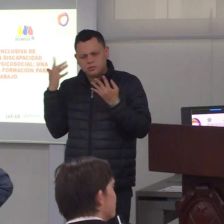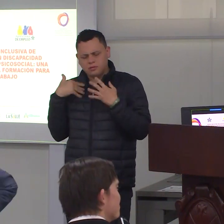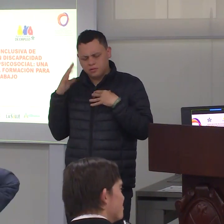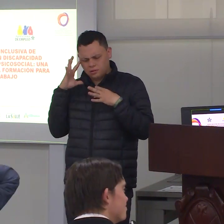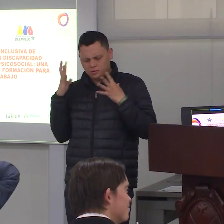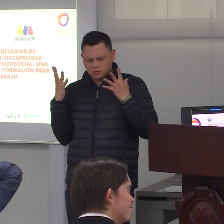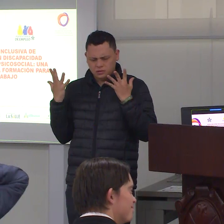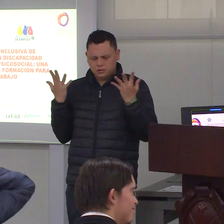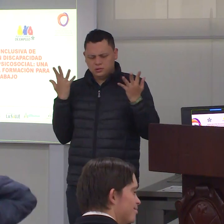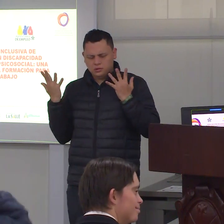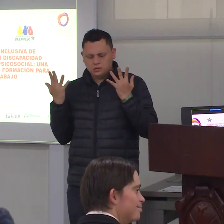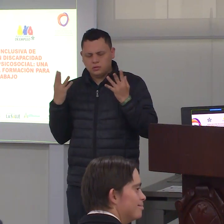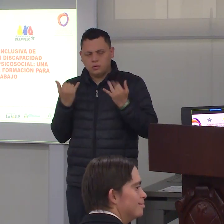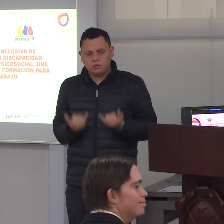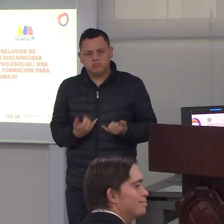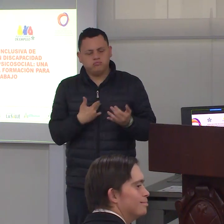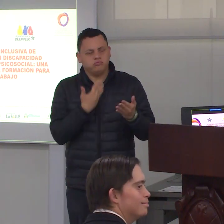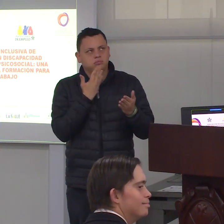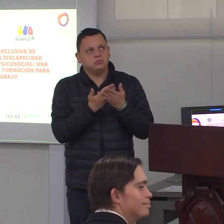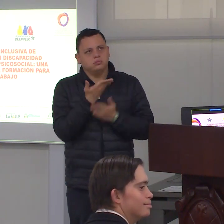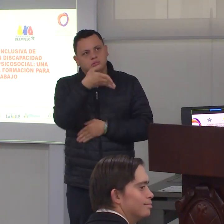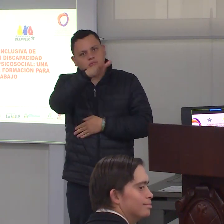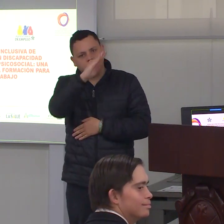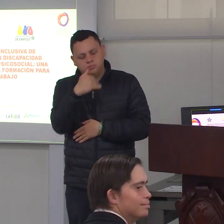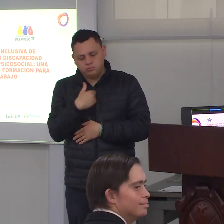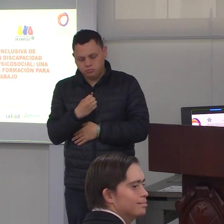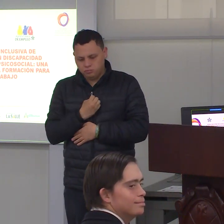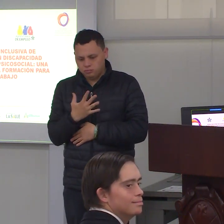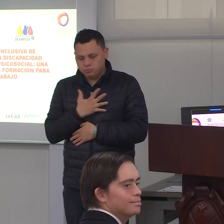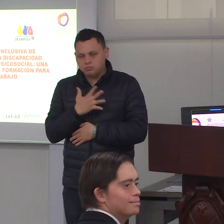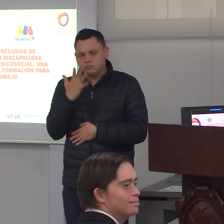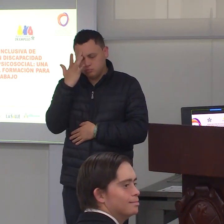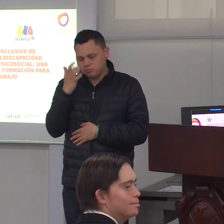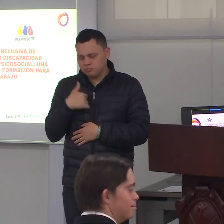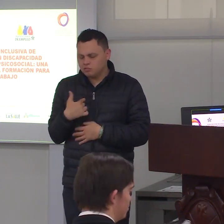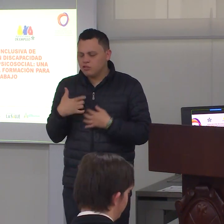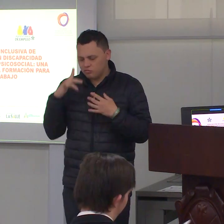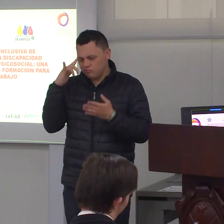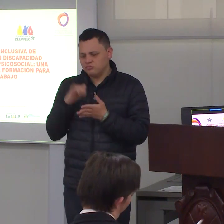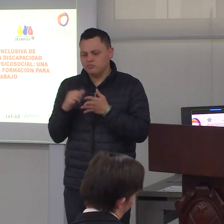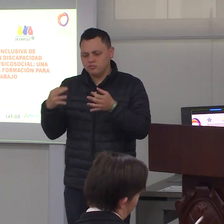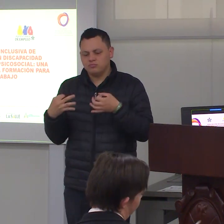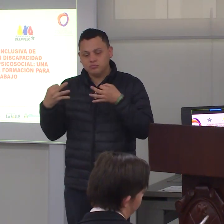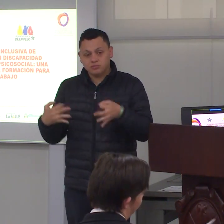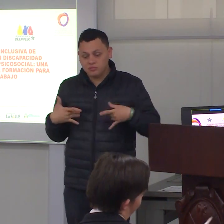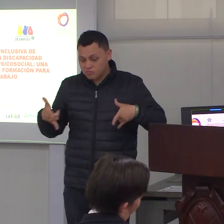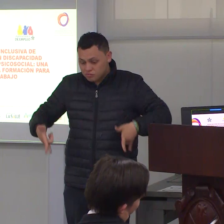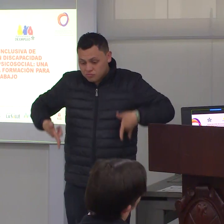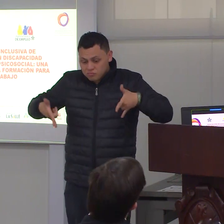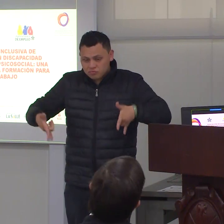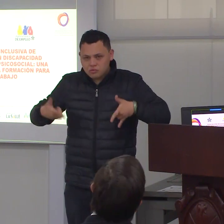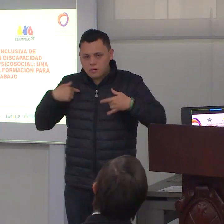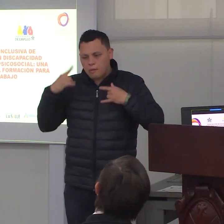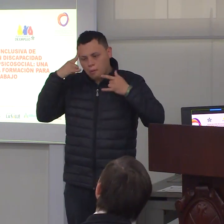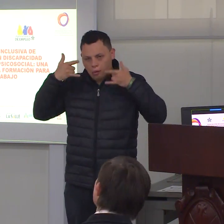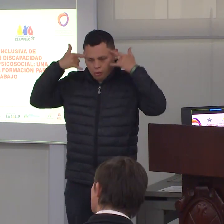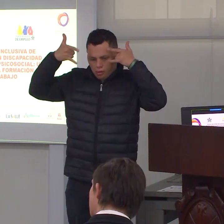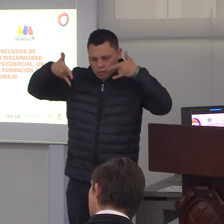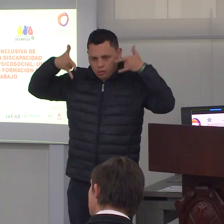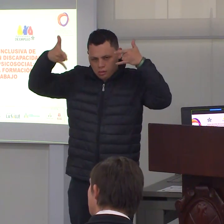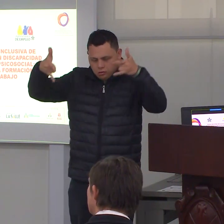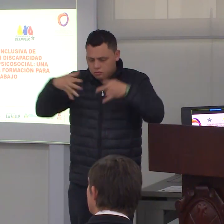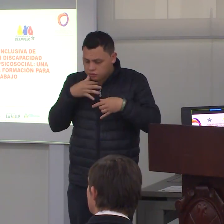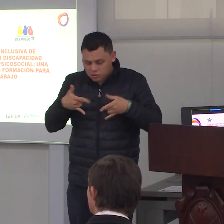Hoy agradezco a Dios por esta oportunidad, porque confirmo que las muletas son mentales y las cargamos quienes no